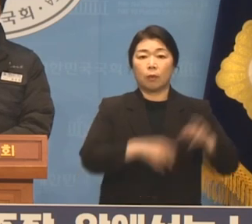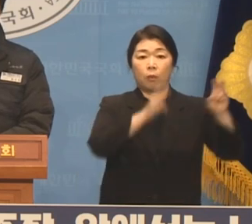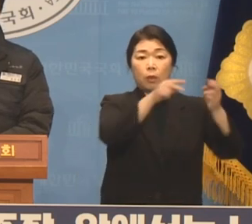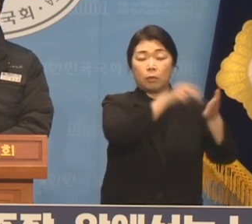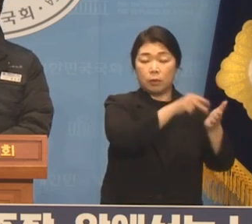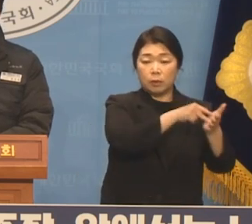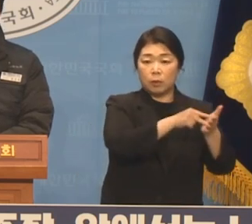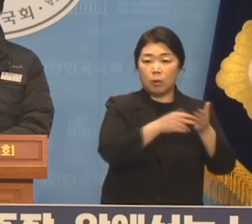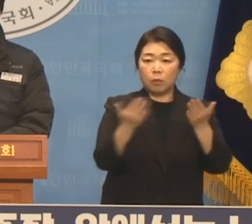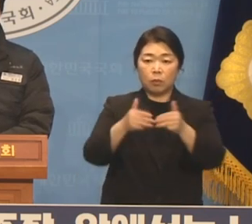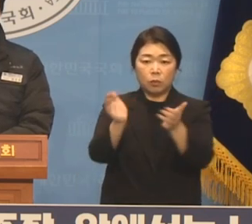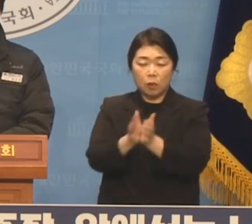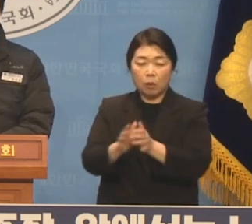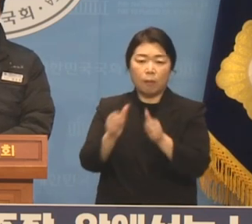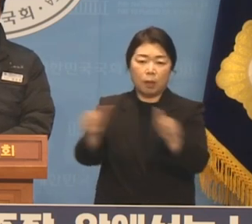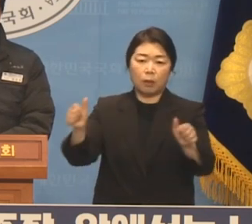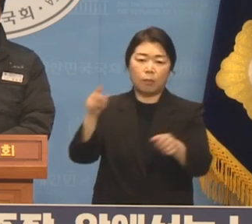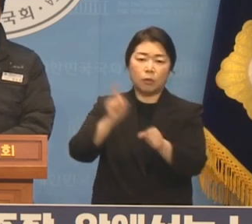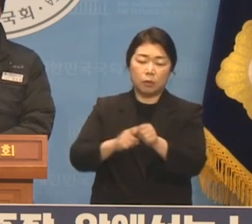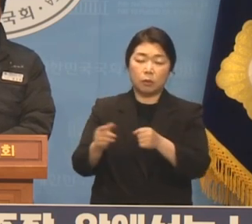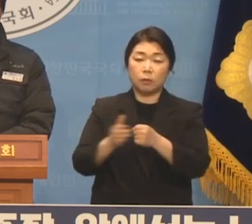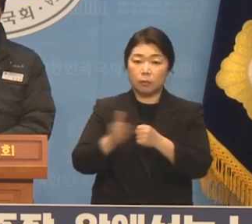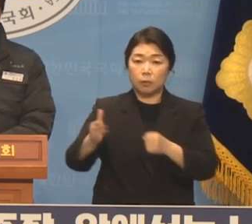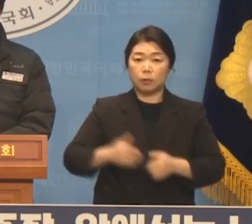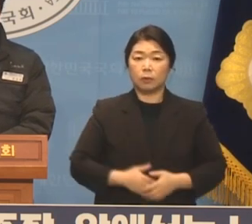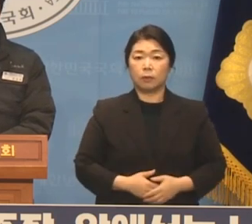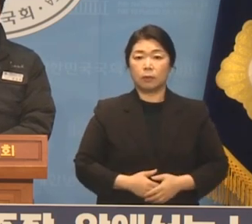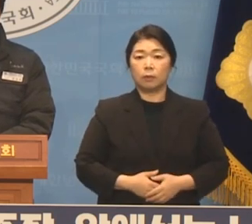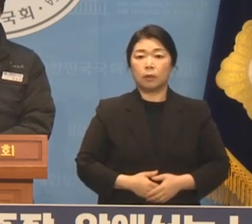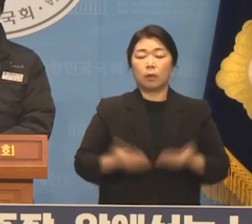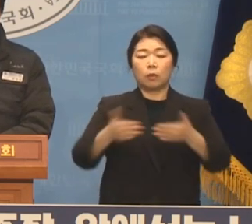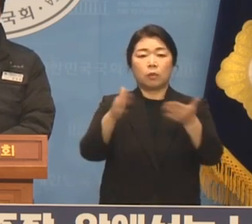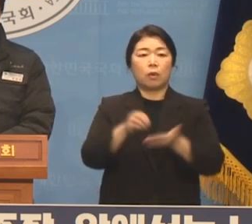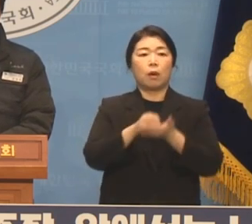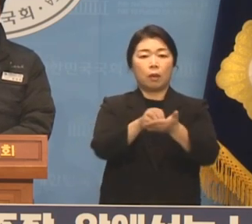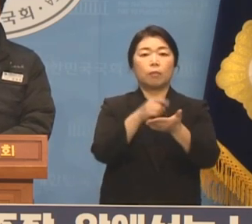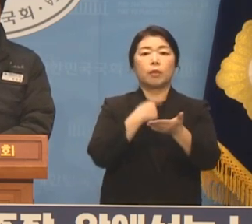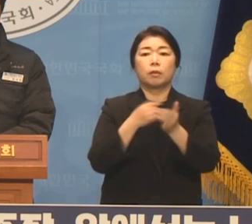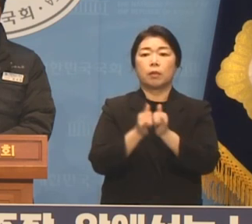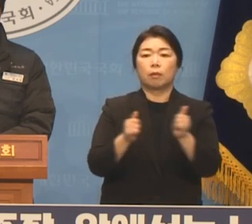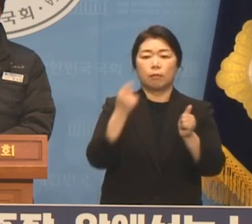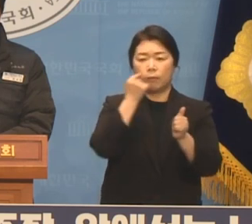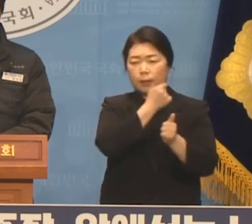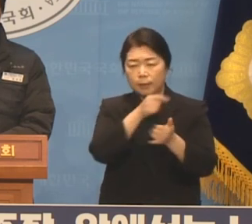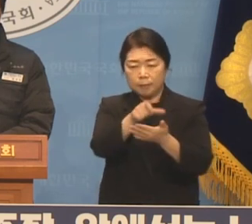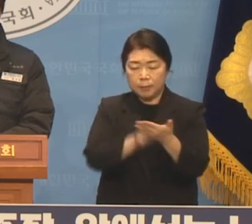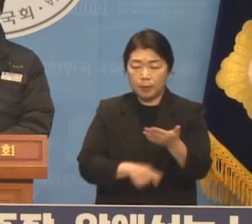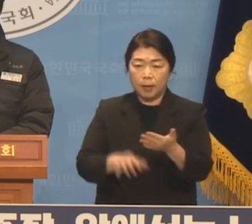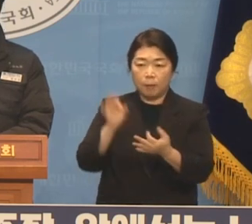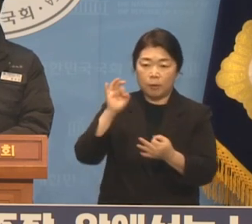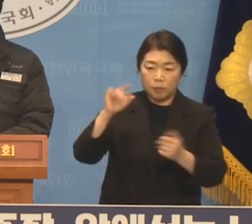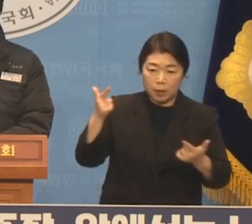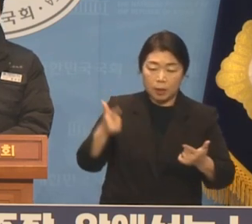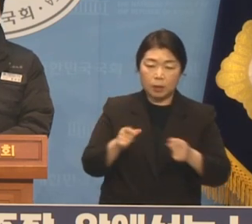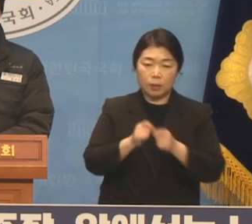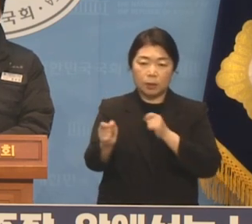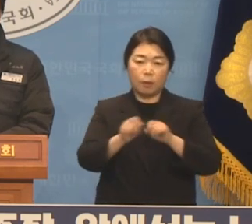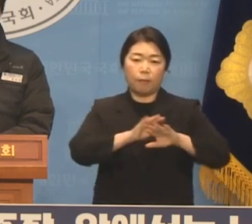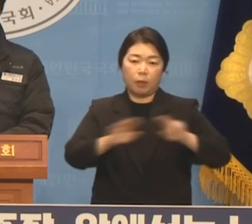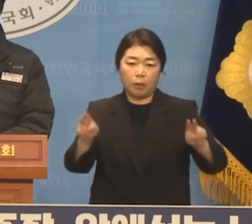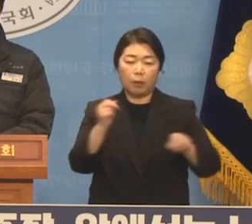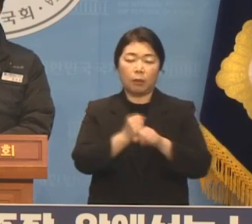사측에서는 노동조합을 파괴하기 위해 노조 가입한 직원 확인해서 가만 안 두겠다, 지점